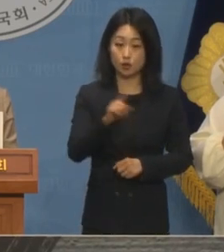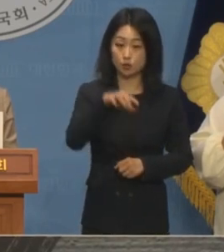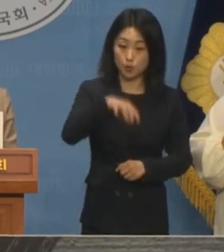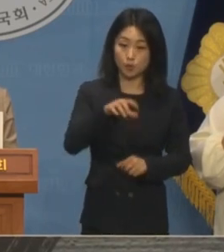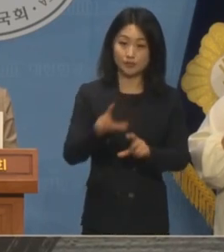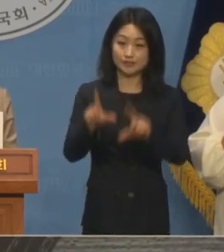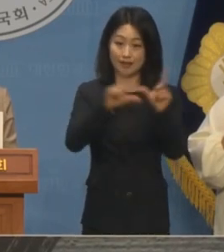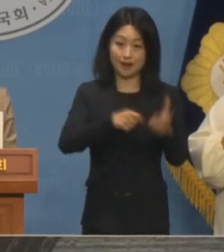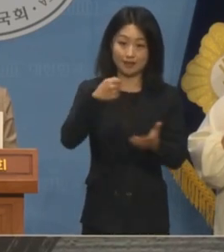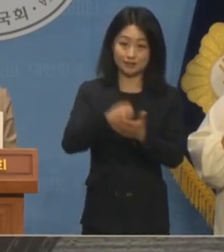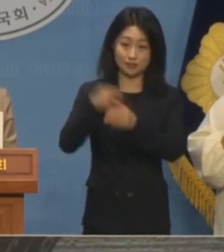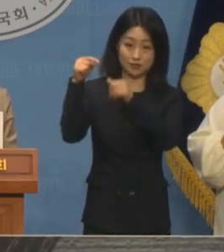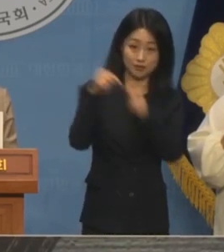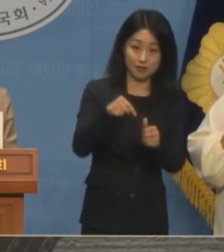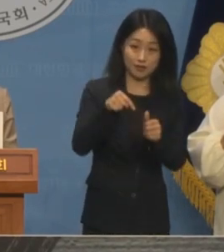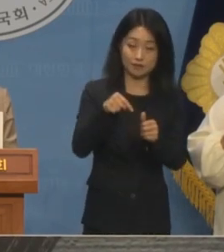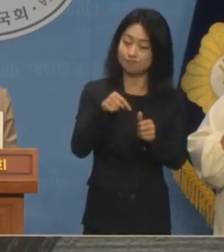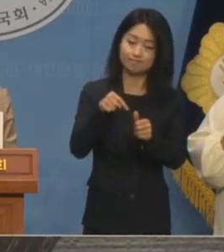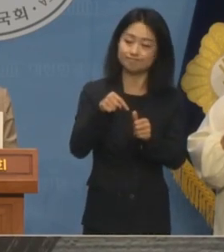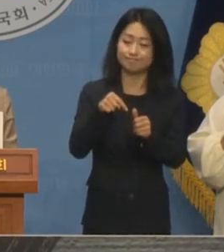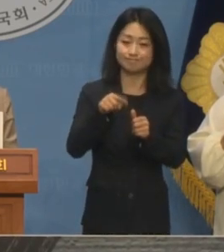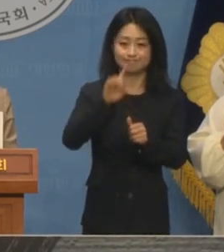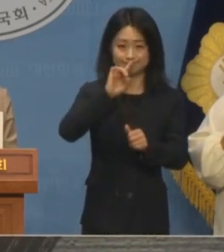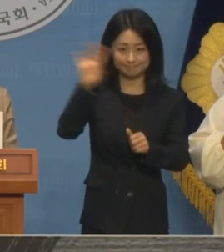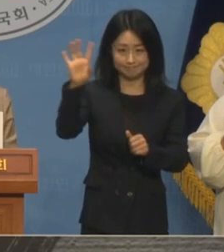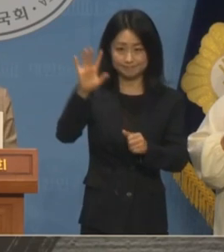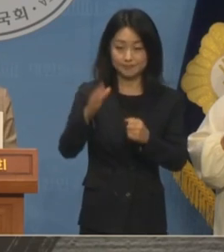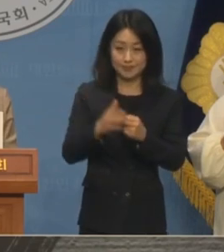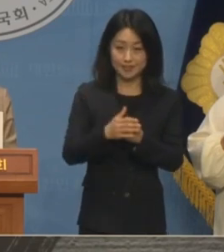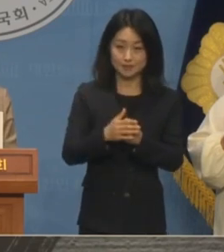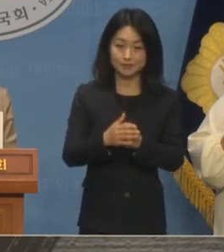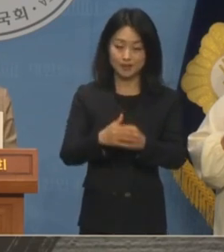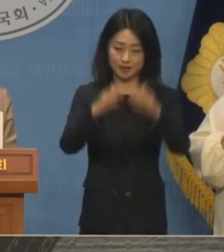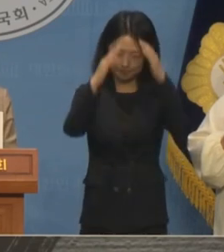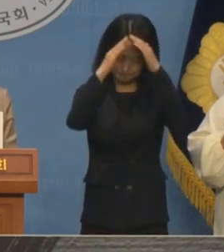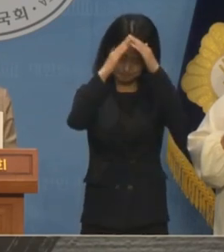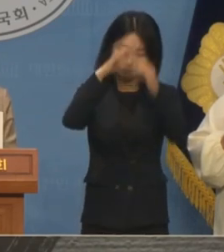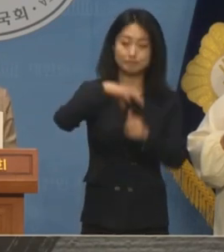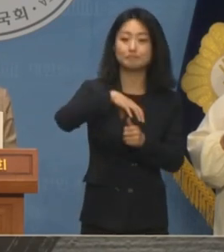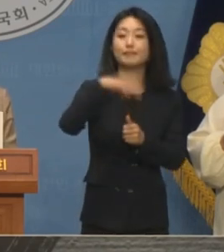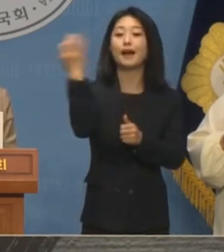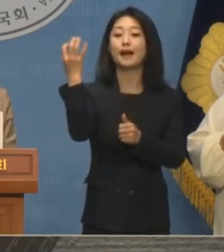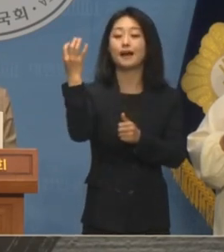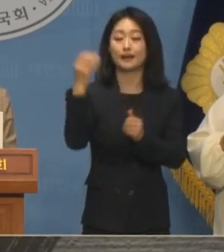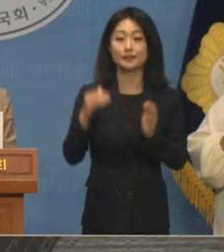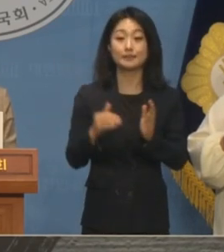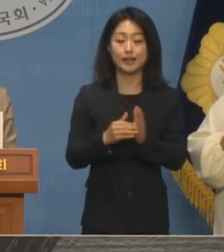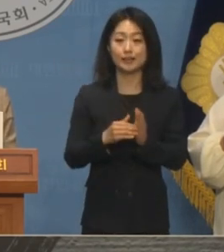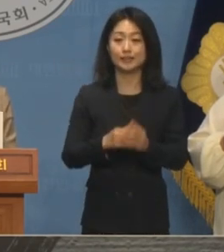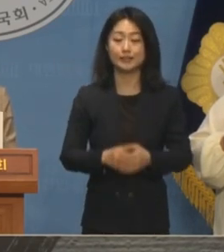사는 것을 강요받지 않는다고 하여 탈시설의 가치를 천명하고 있습니다.